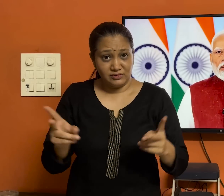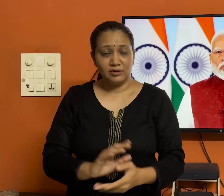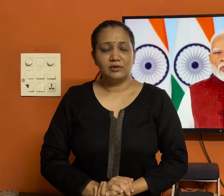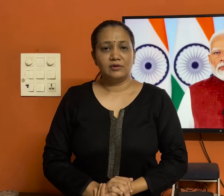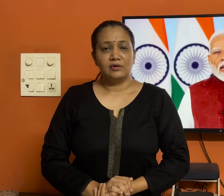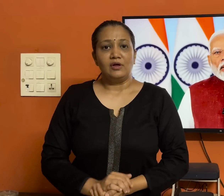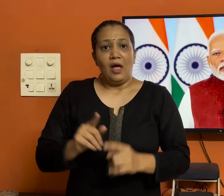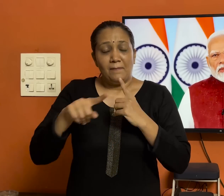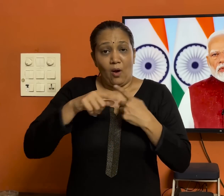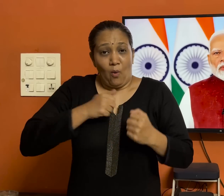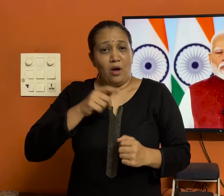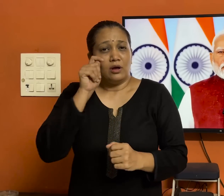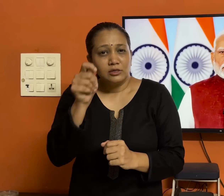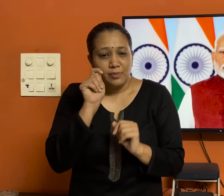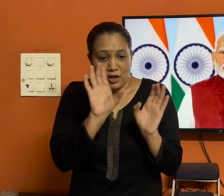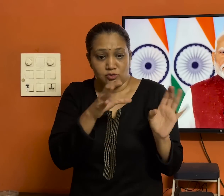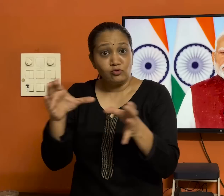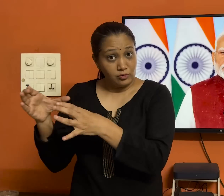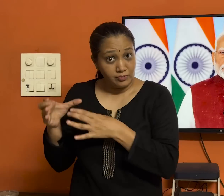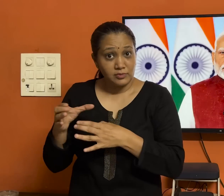हमारी खुफिया एजेंसियों को,